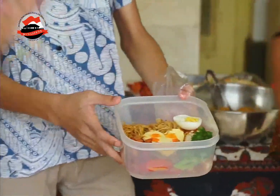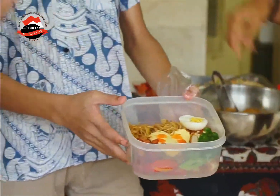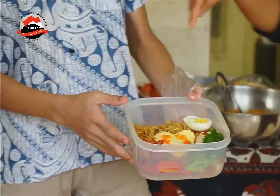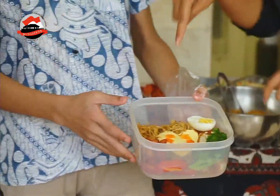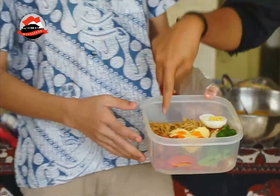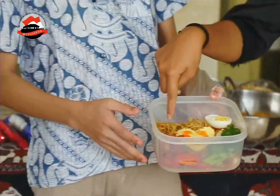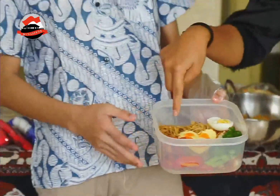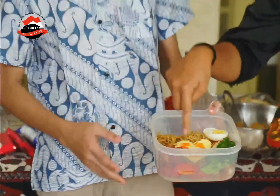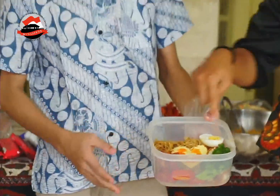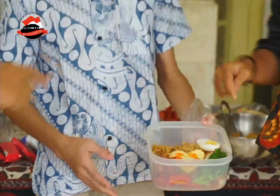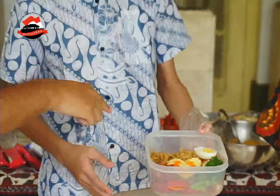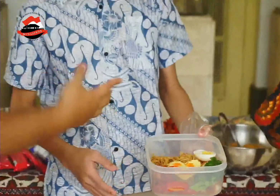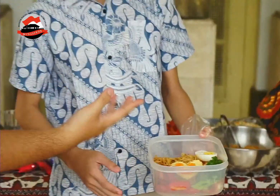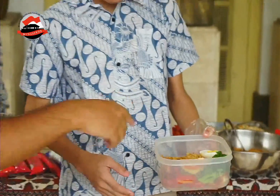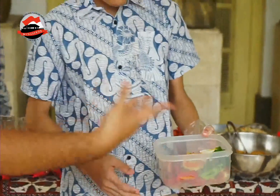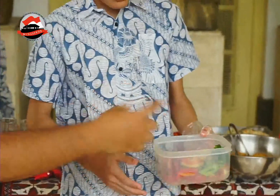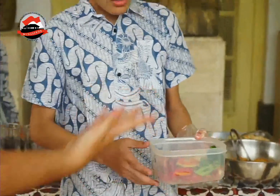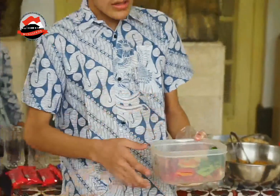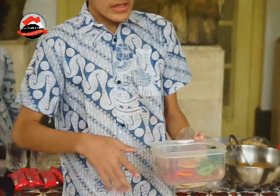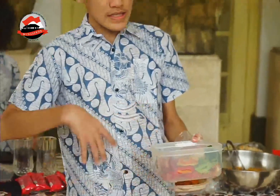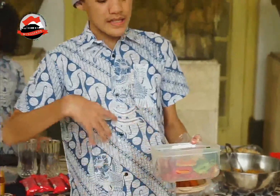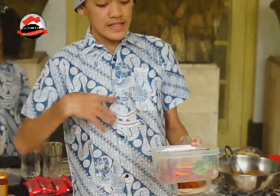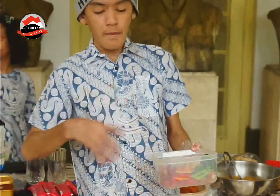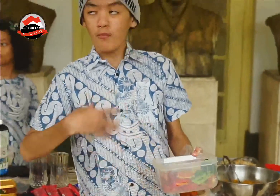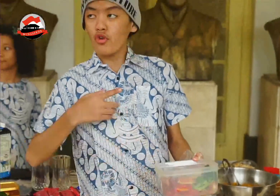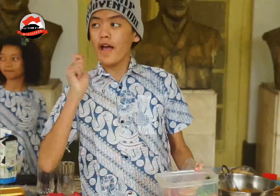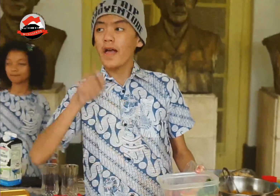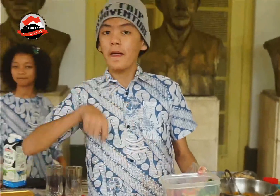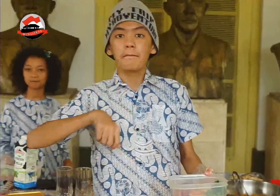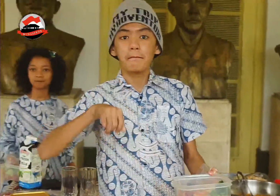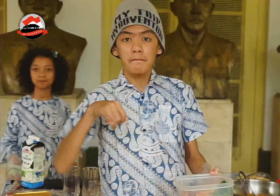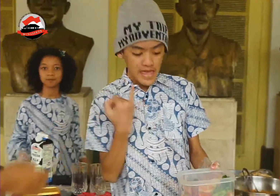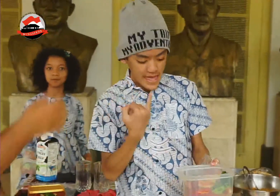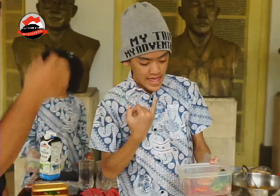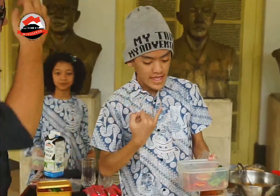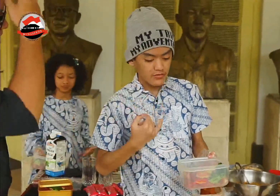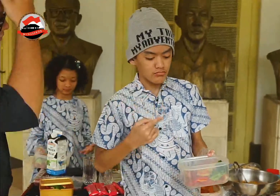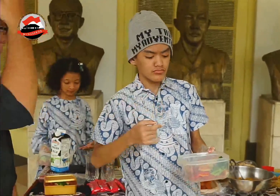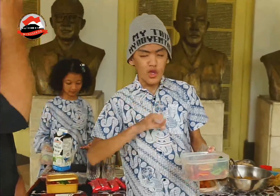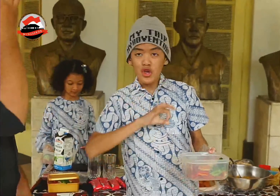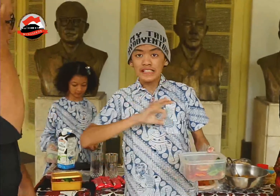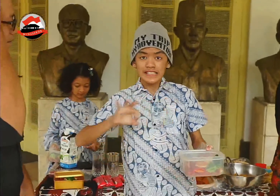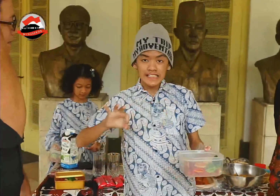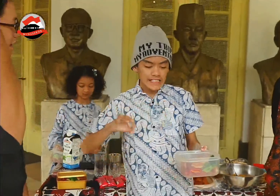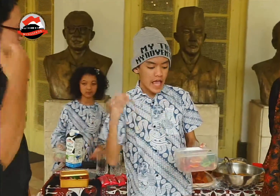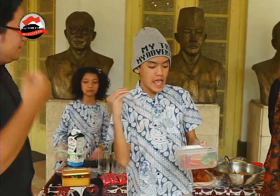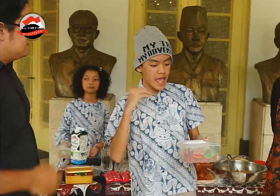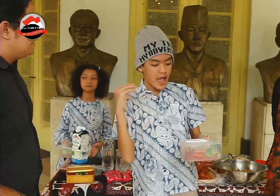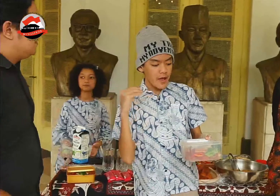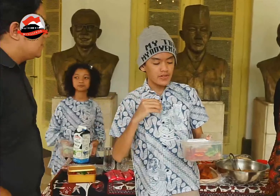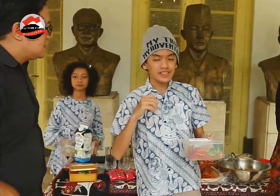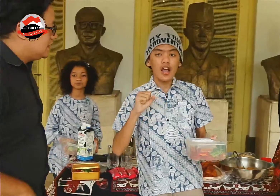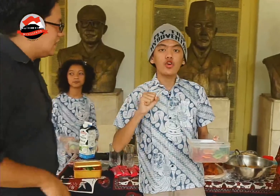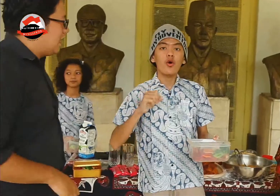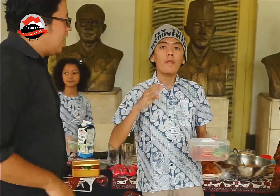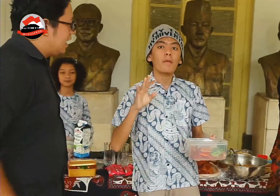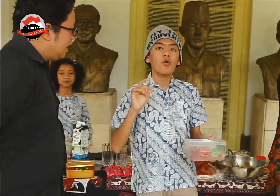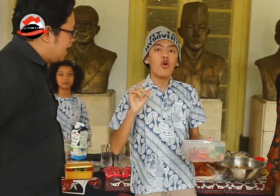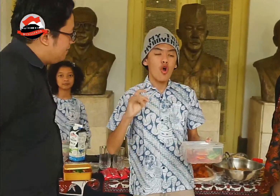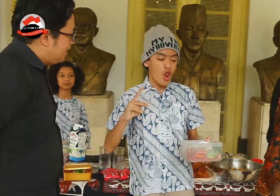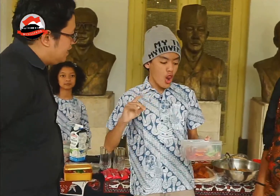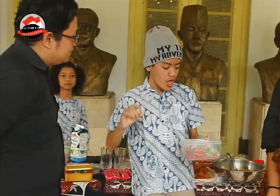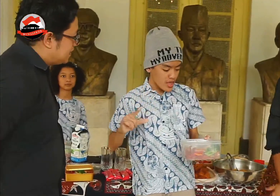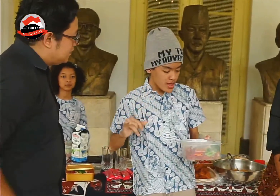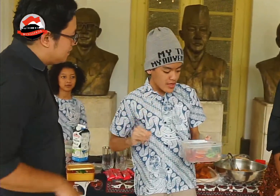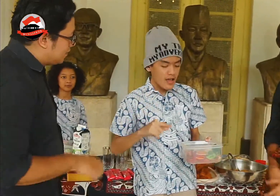penghiasannya? Ini apa boleh dijelasin mungkin? Ini campuran Pak pakai mie, sama sosis, ada